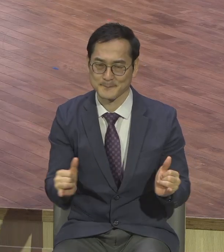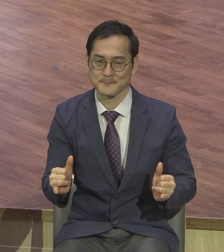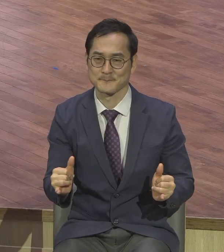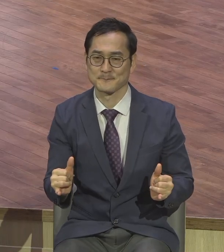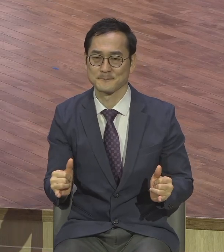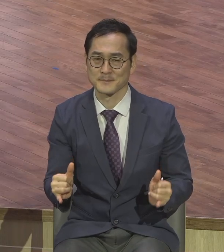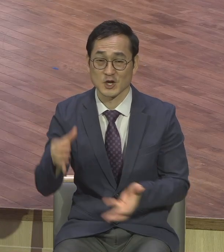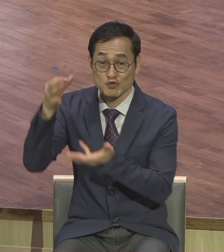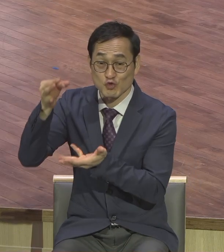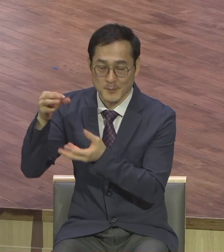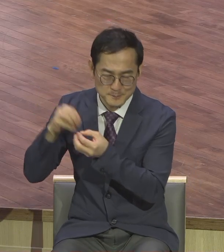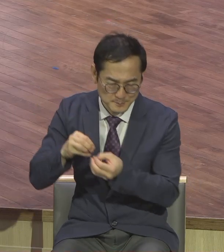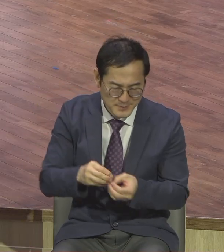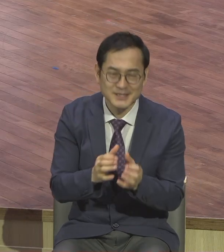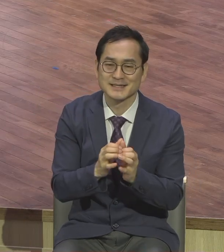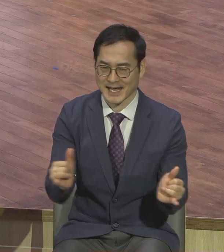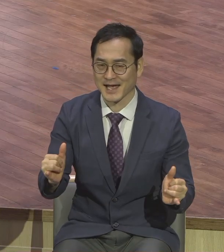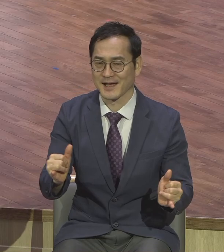유업을 이을 자.